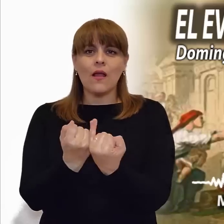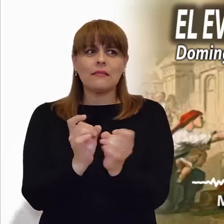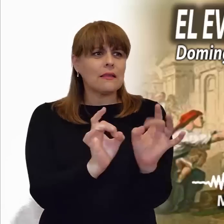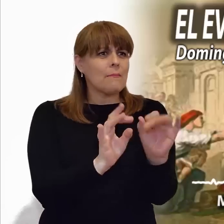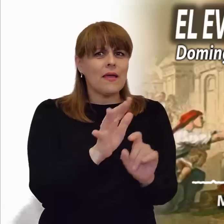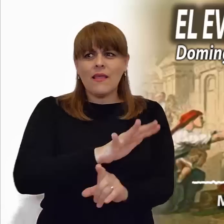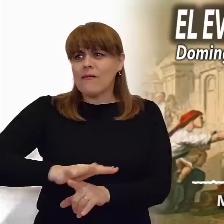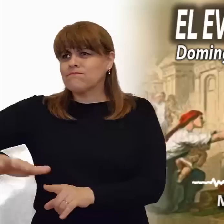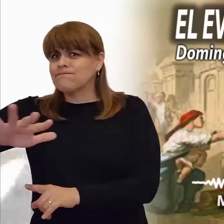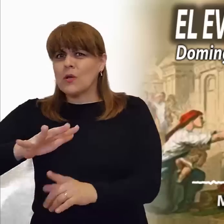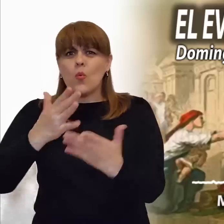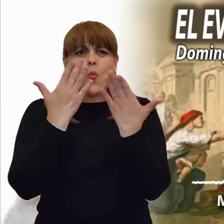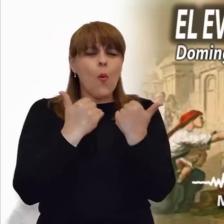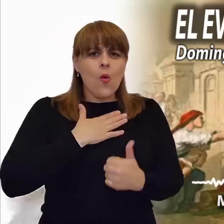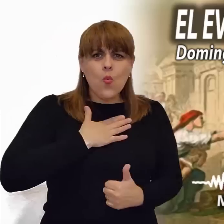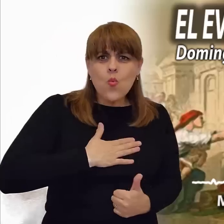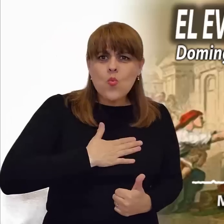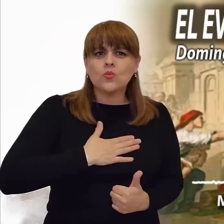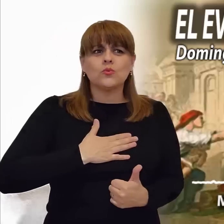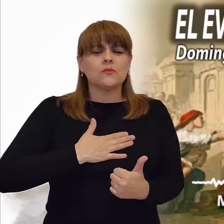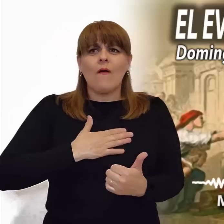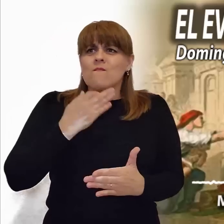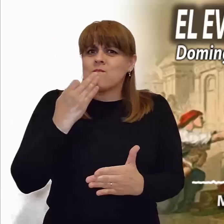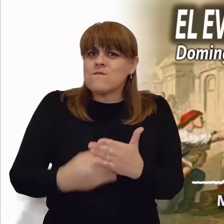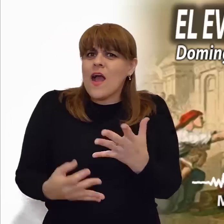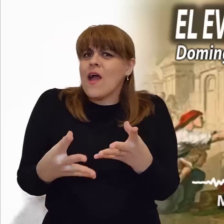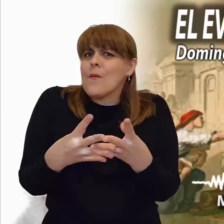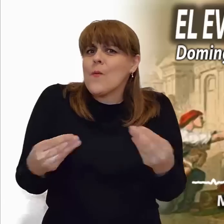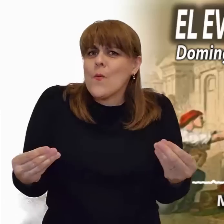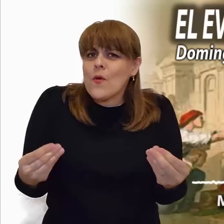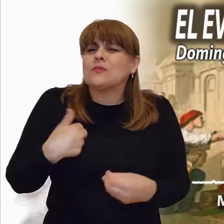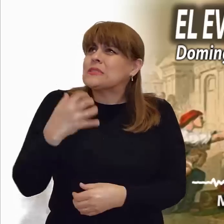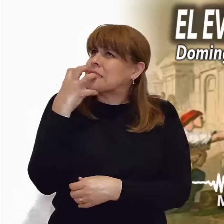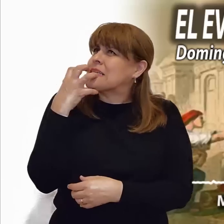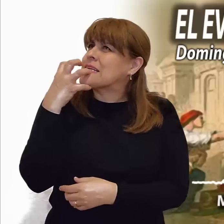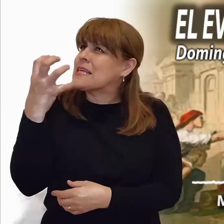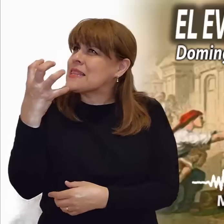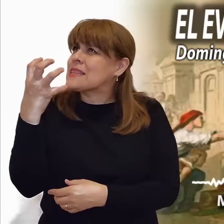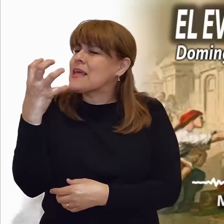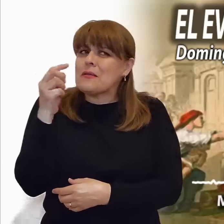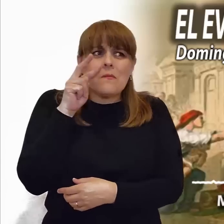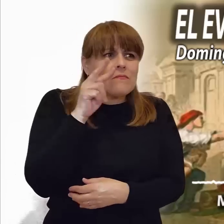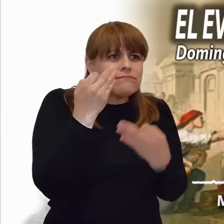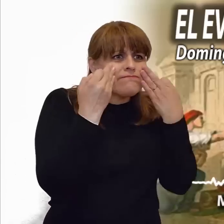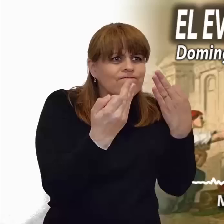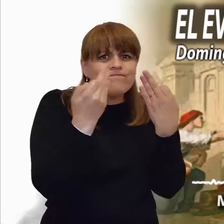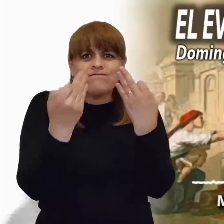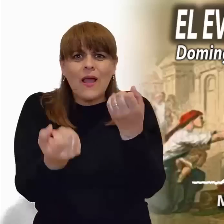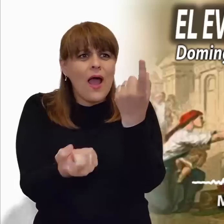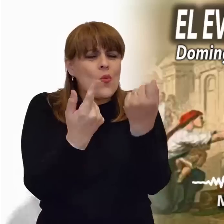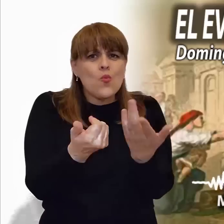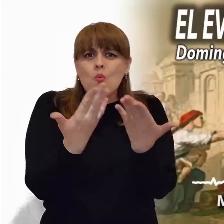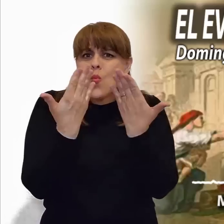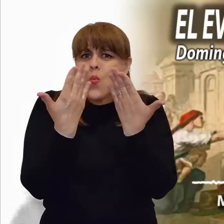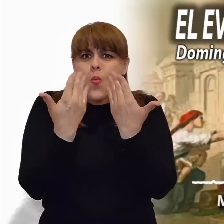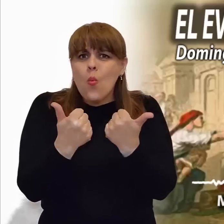injusticia, donde nuestros gritos buscando soluciones se ahogan en la sangre de los inocentes,